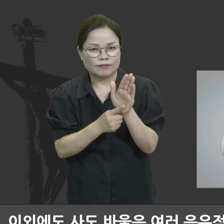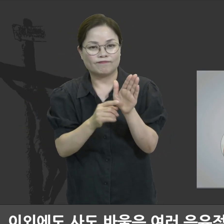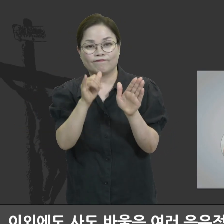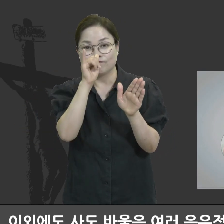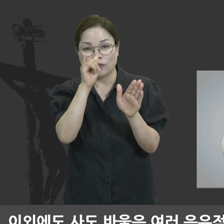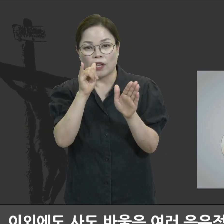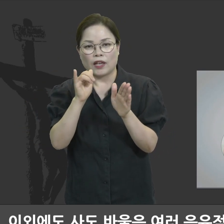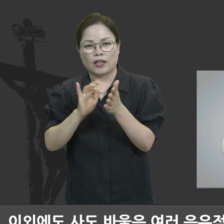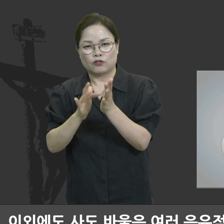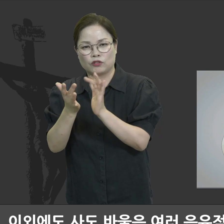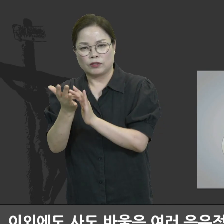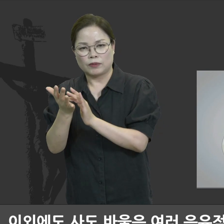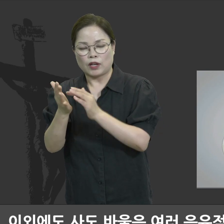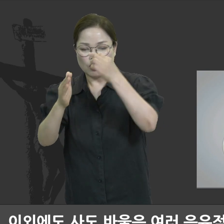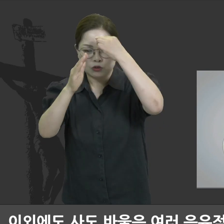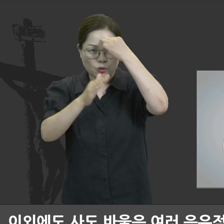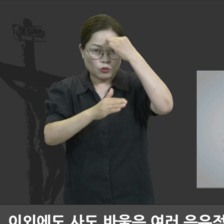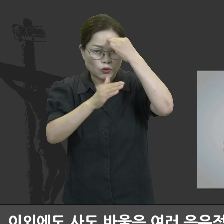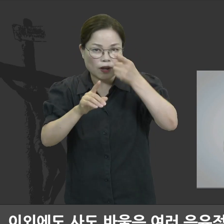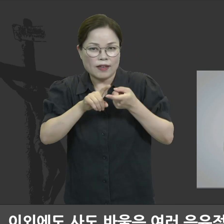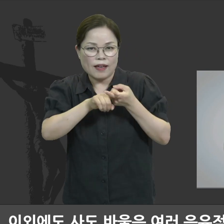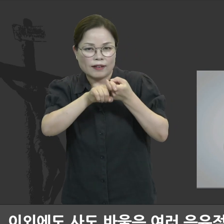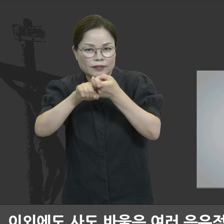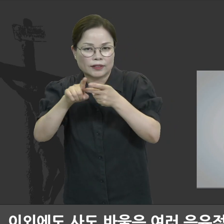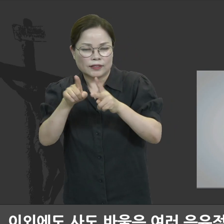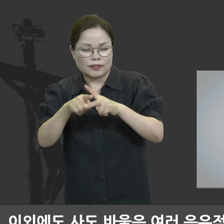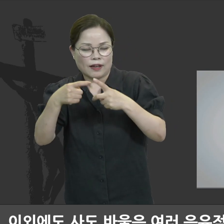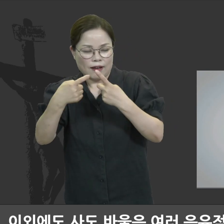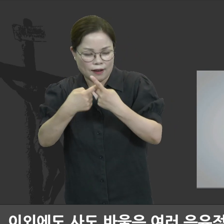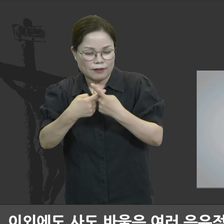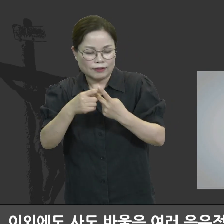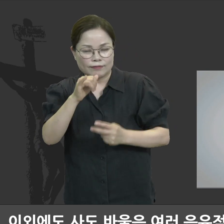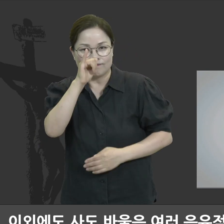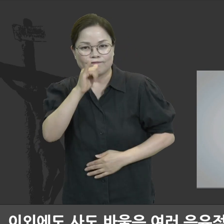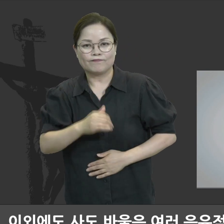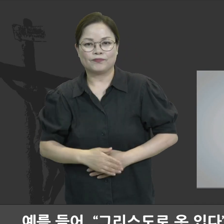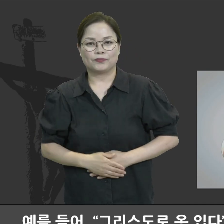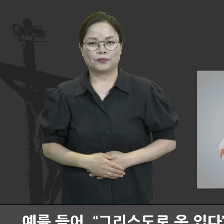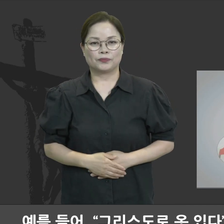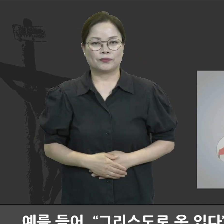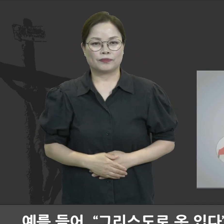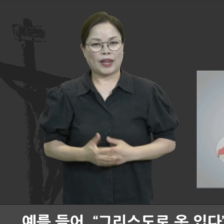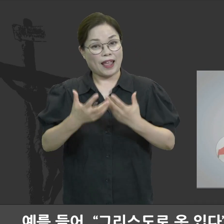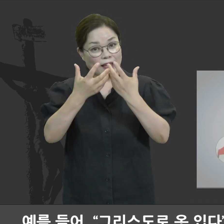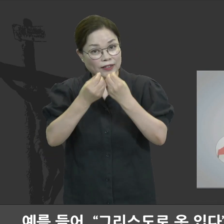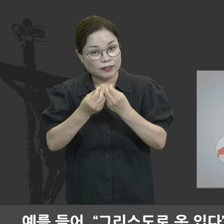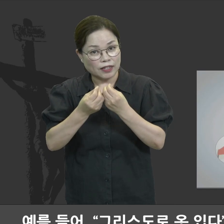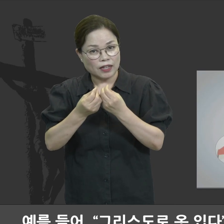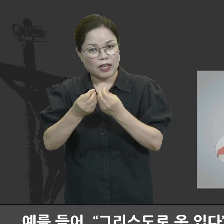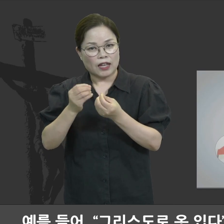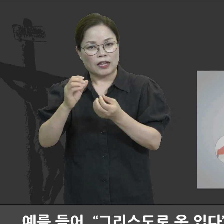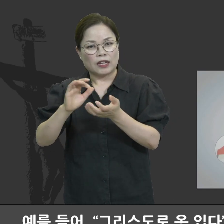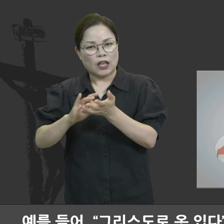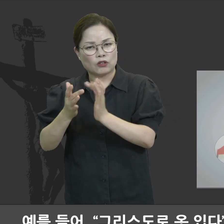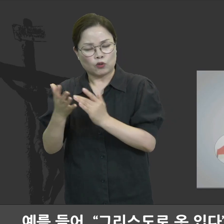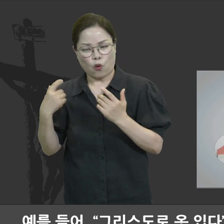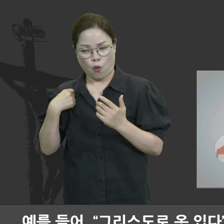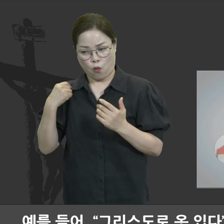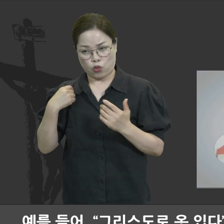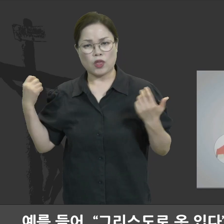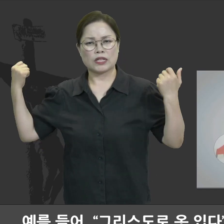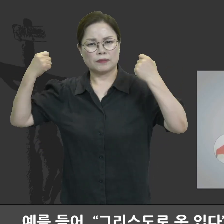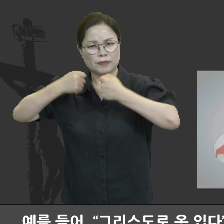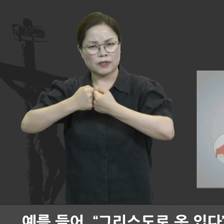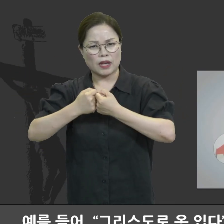사용하여 그리스도와 성도 간의 연합을 이해할 수 있도록 돕습니다. 예를 들어 그리스도로 옷 입다는